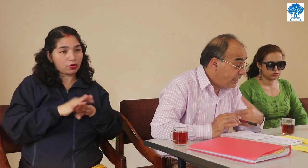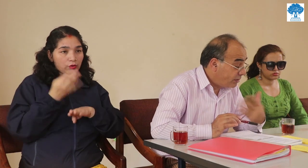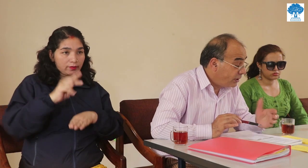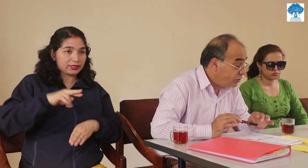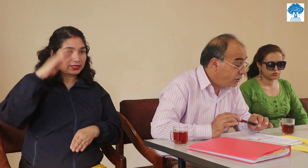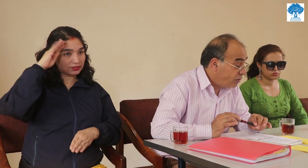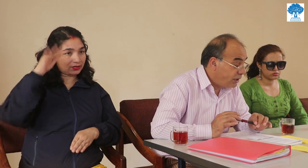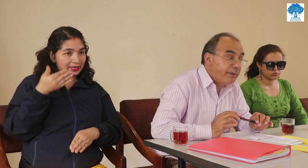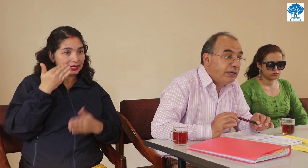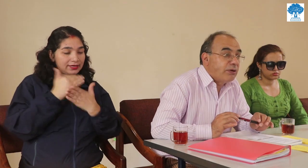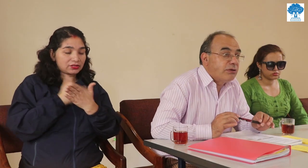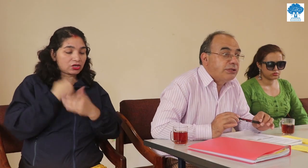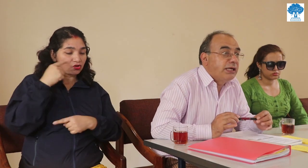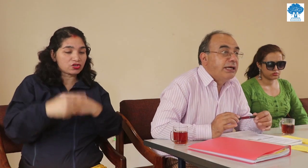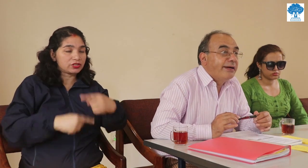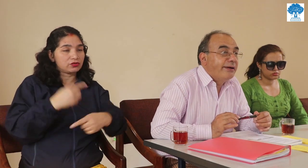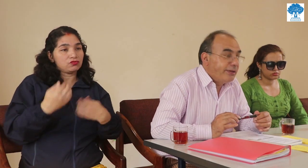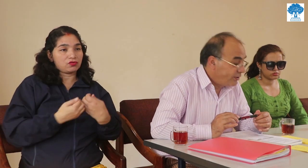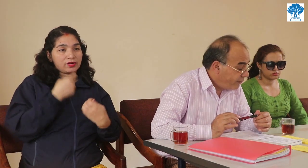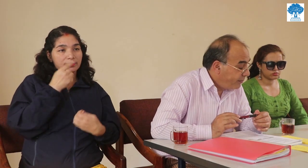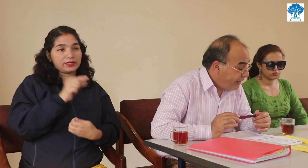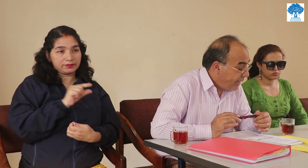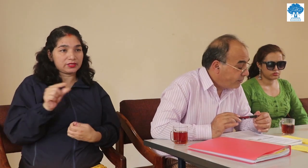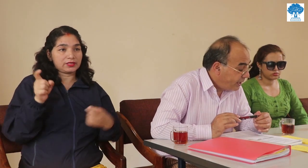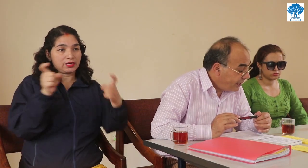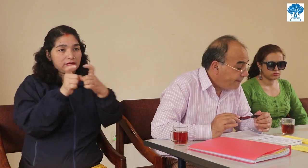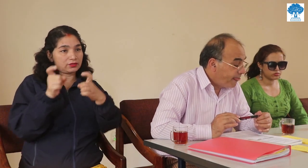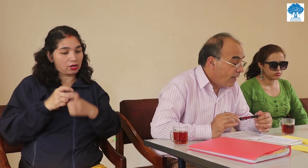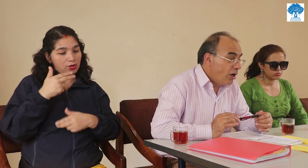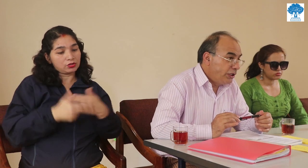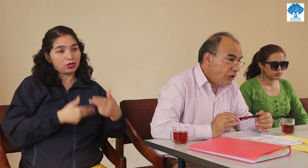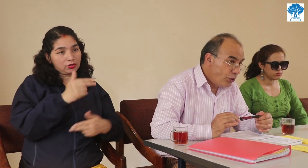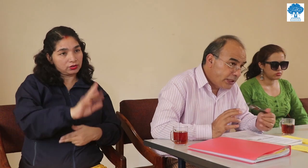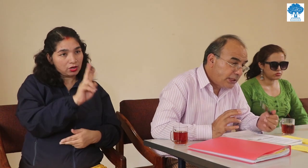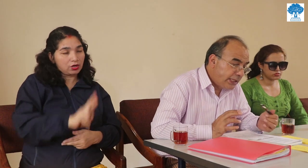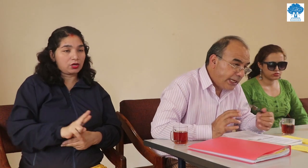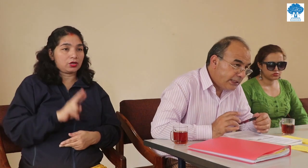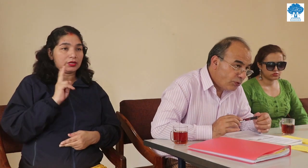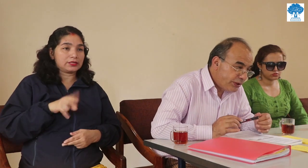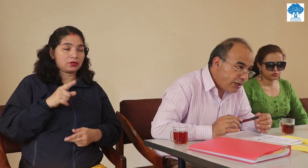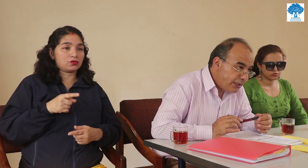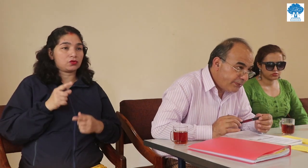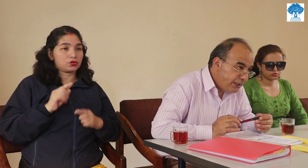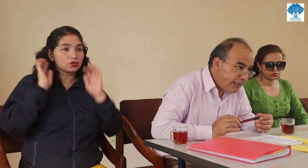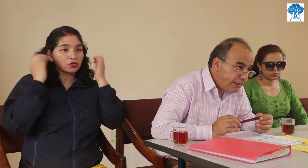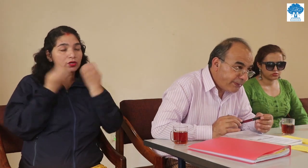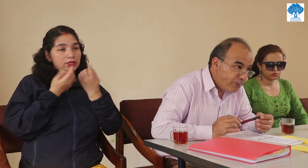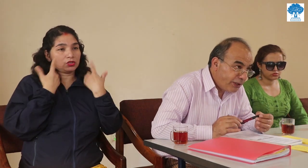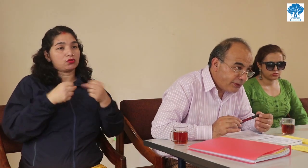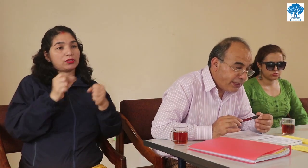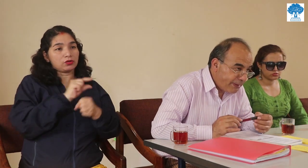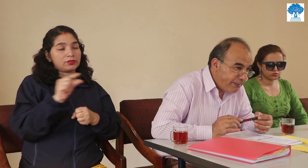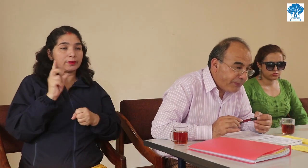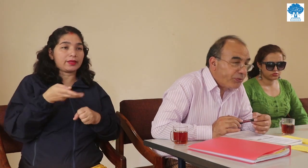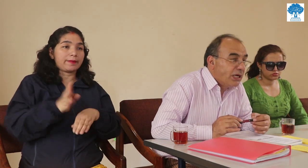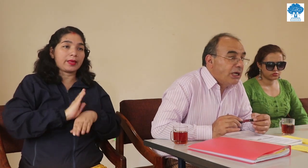सरकारले त्यसलाई कसरी कन्टिन्यू गर्ने भन्ने कुराहरू चाहिँ अहिले छलफल भइरहेको छ होइन। अनि न्युनेटल हेल्थको स्ट्राटेजी पनि त्यही बेलामा बनेको